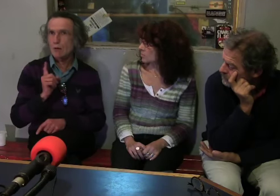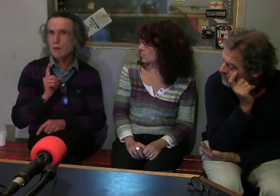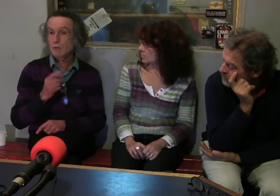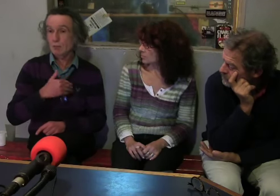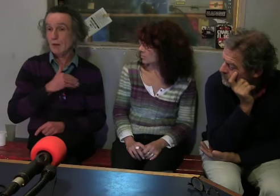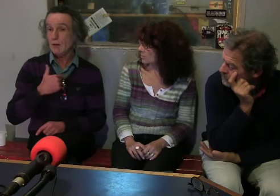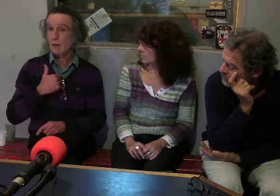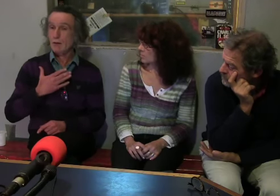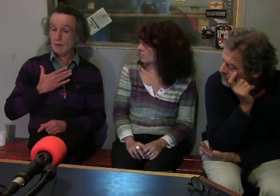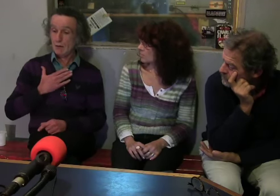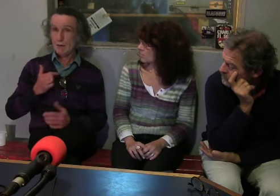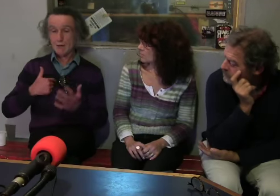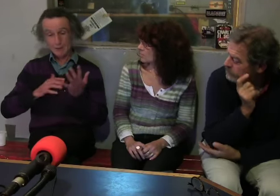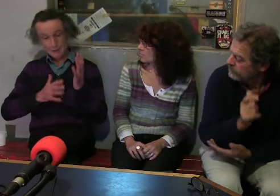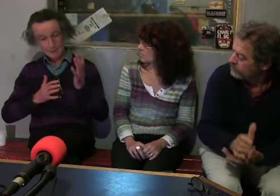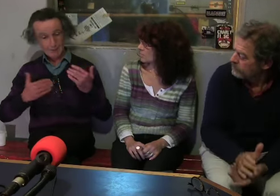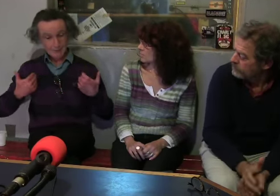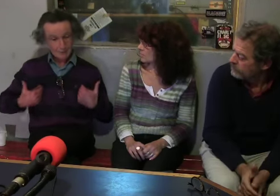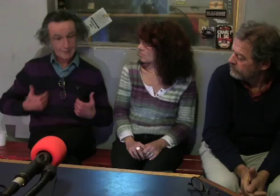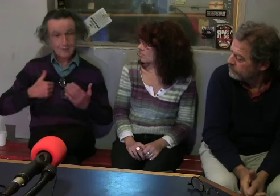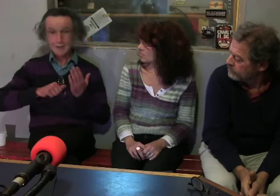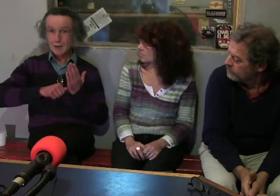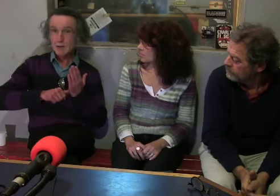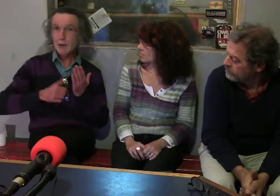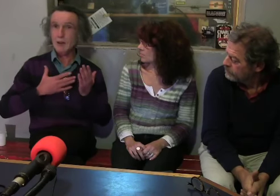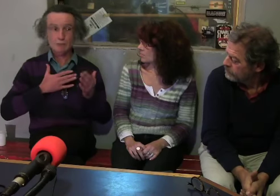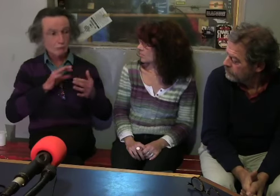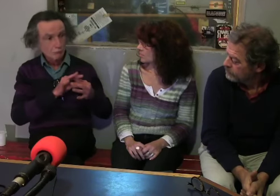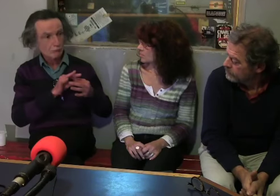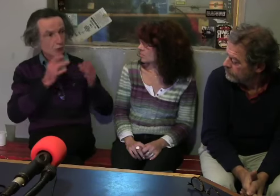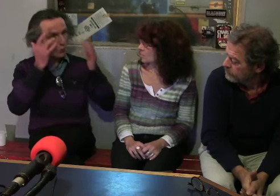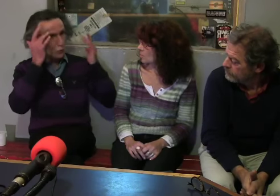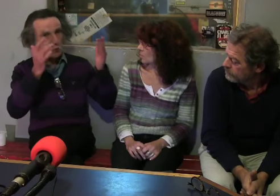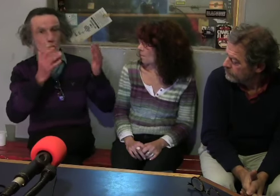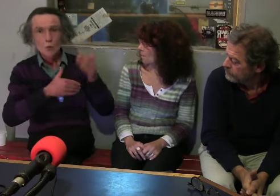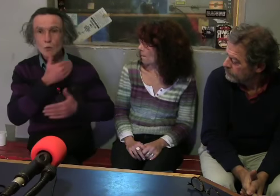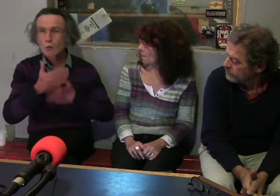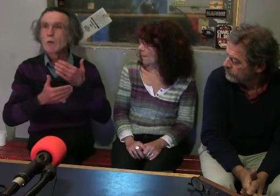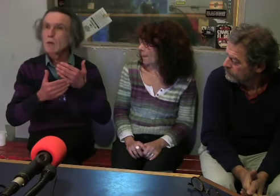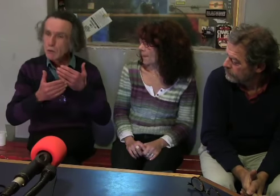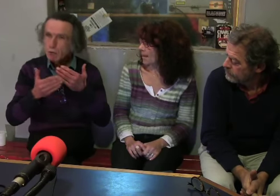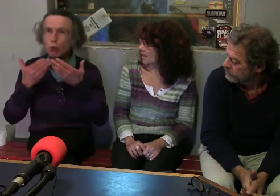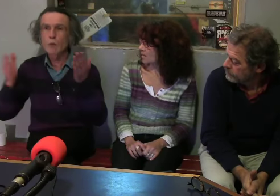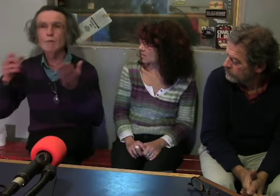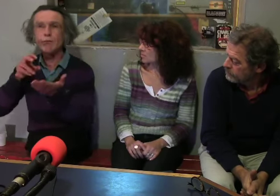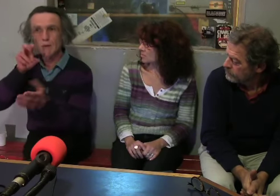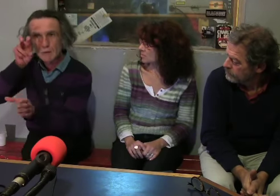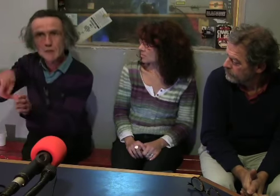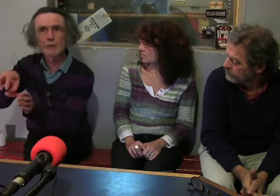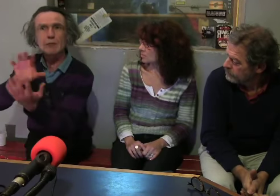général que la langue des signes favorise le fait pour les sourds de rester dans une sorte de ghetto. Et en fait, pour nous, c'est